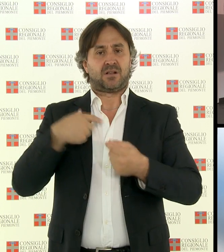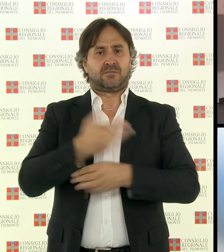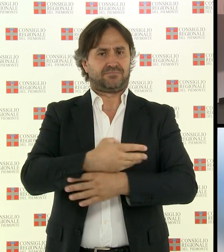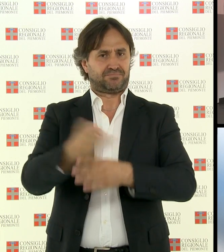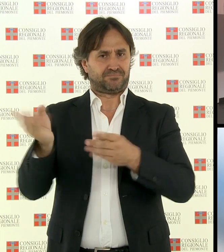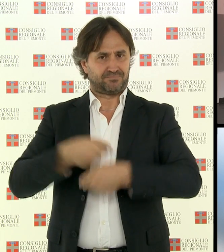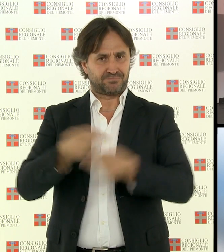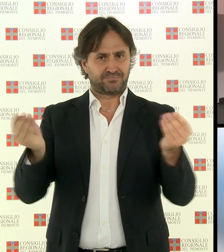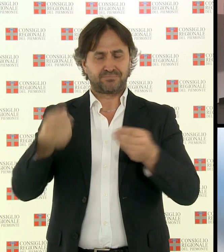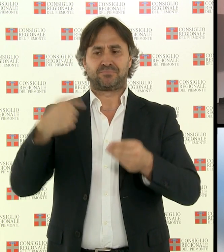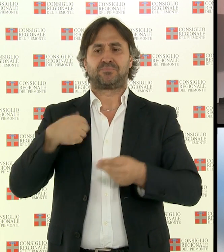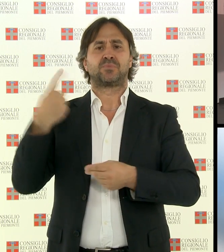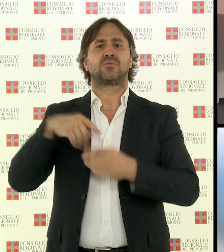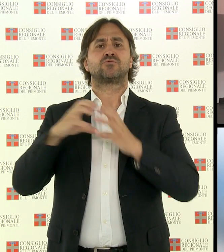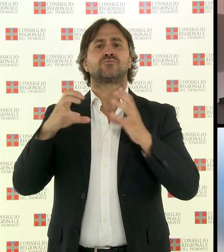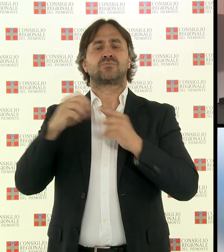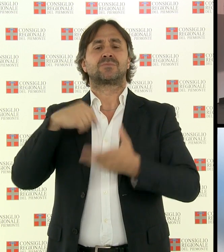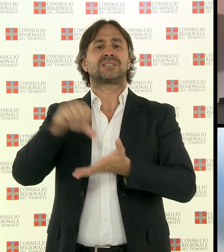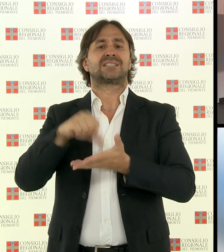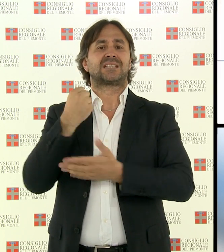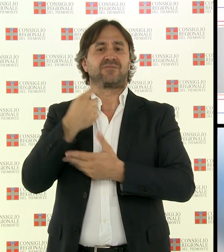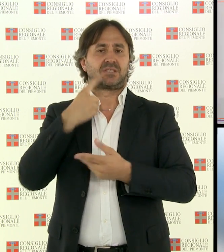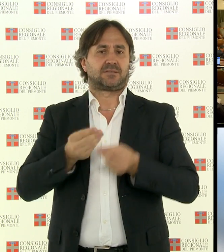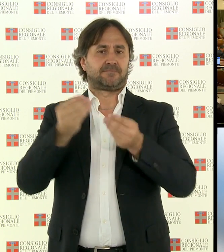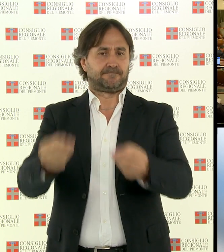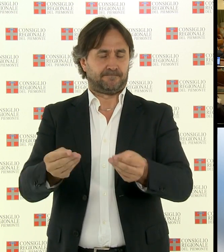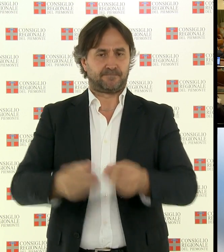pubblica al patrimonio posseduto e ai servizi culturali offerti.